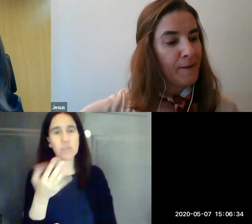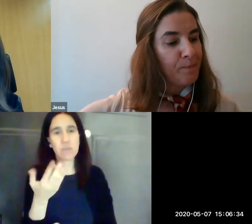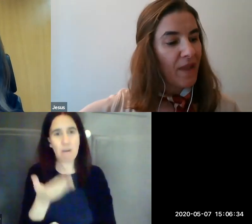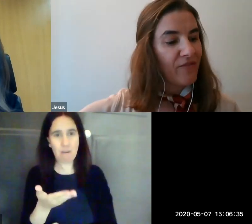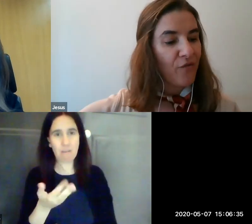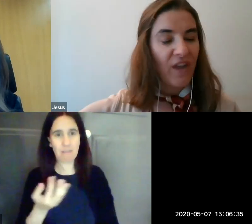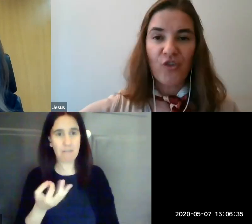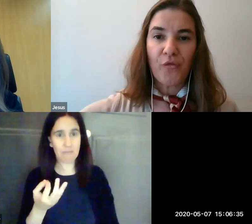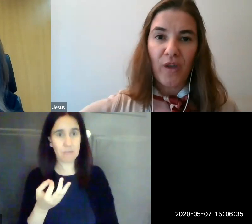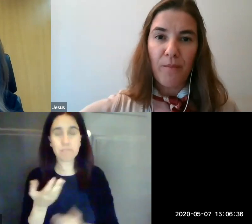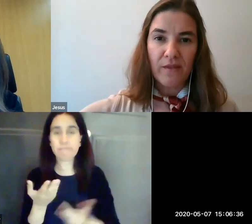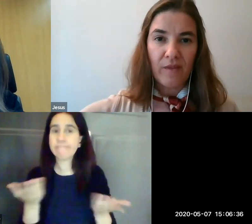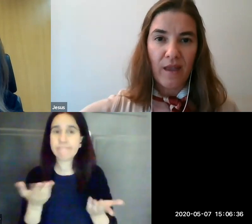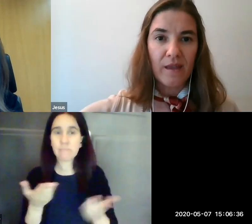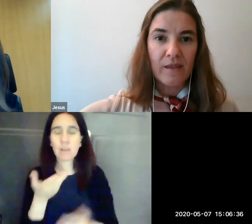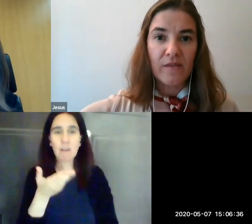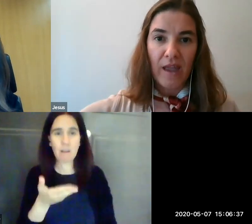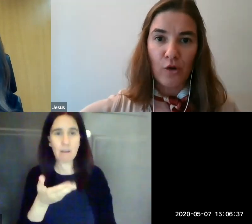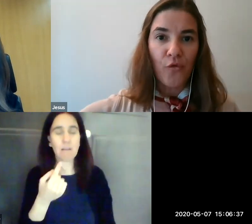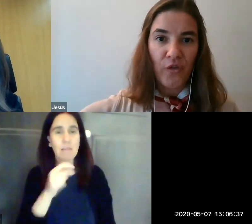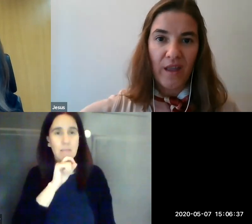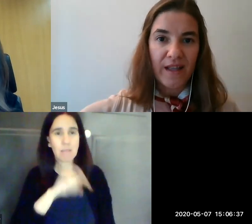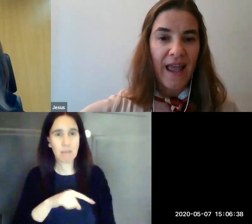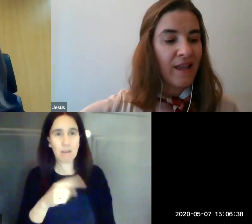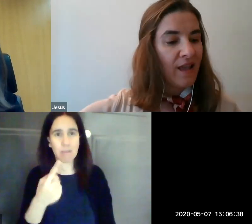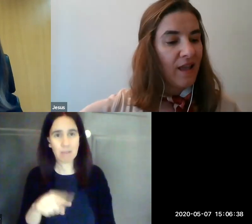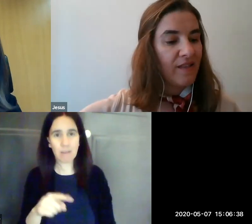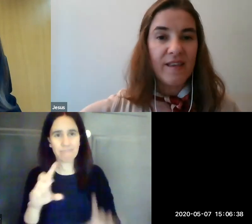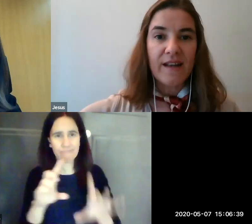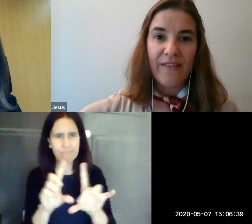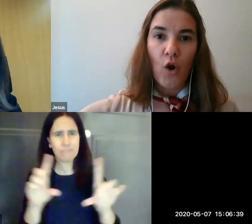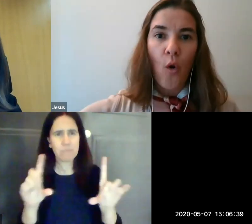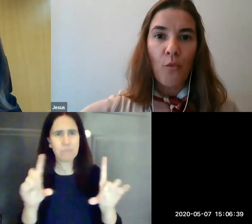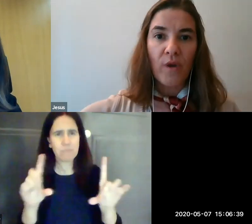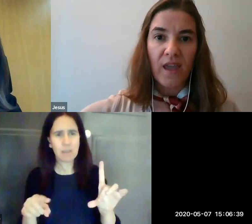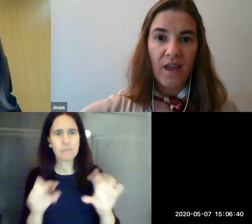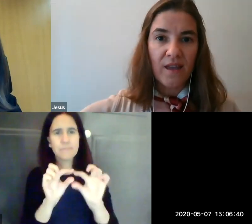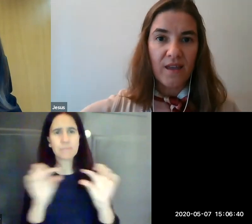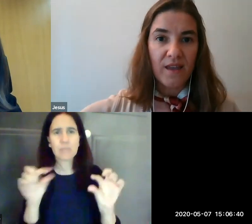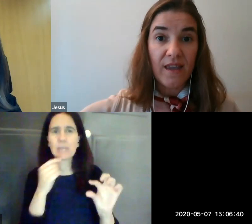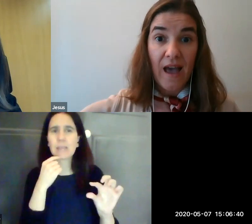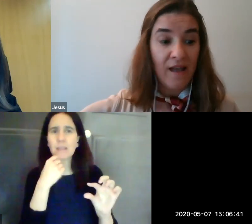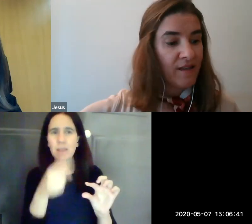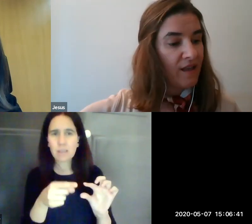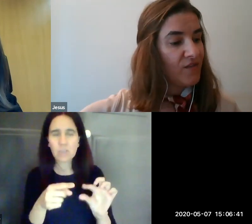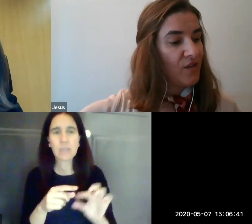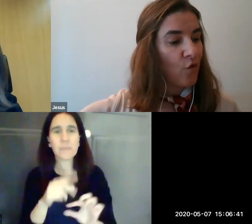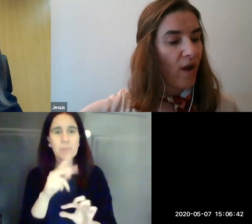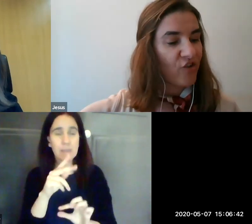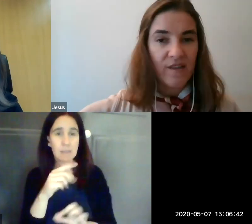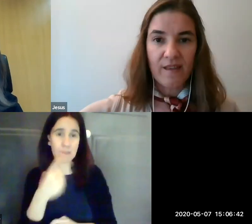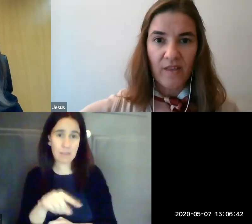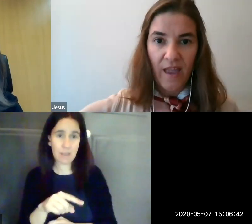colocar através da ferramenta que têm no vosso ecrã, designada como QIA,